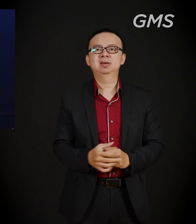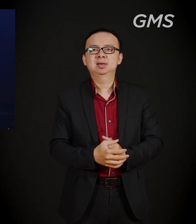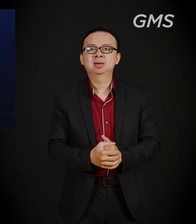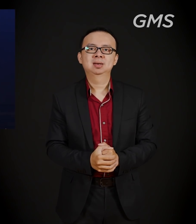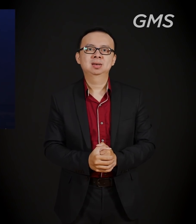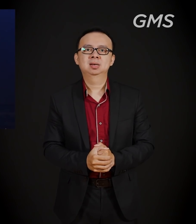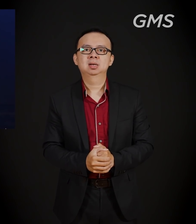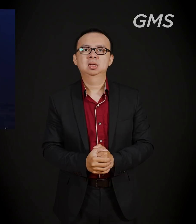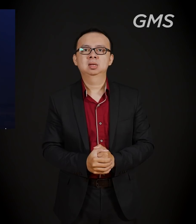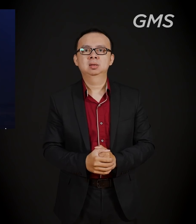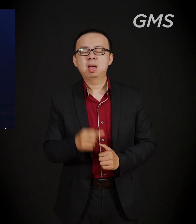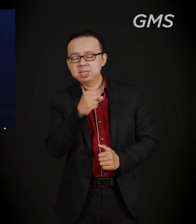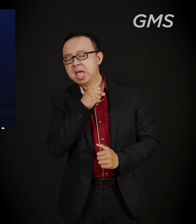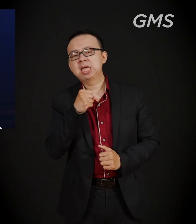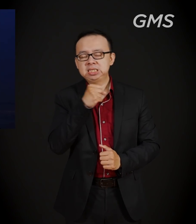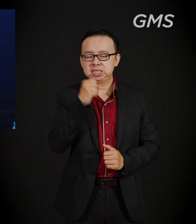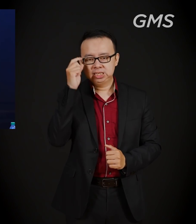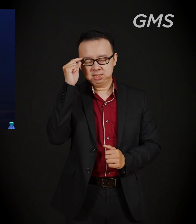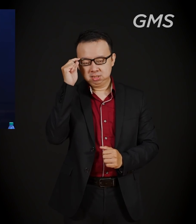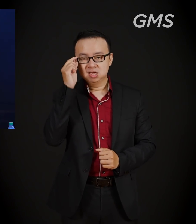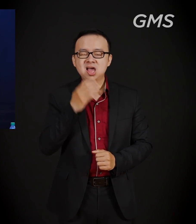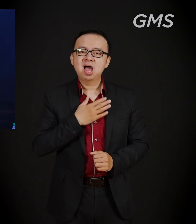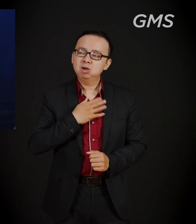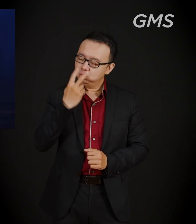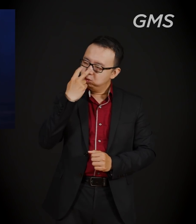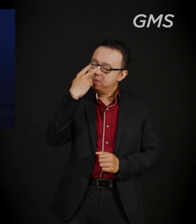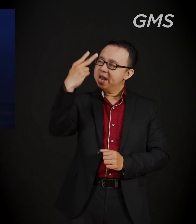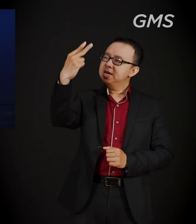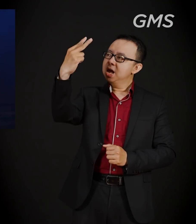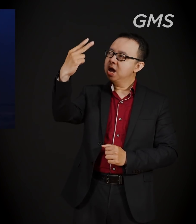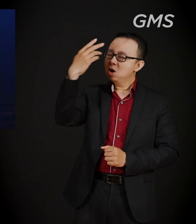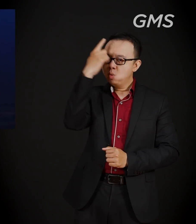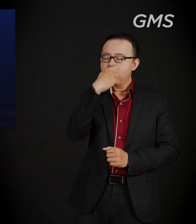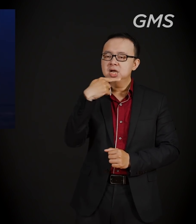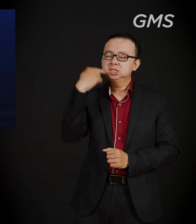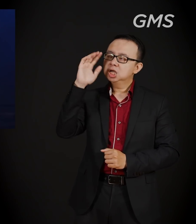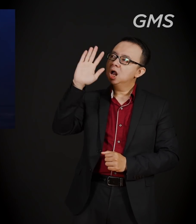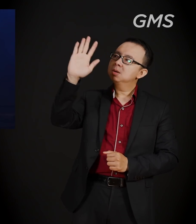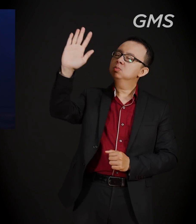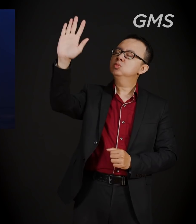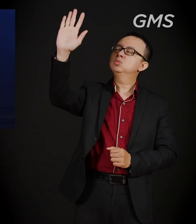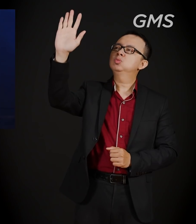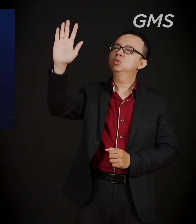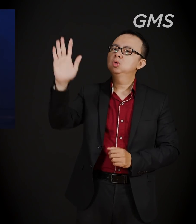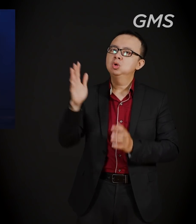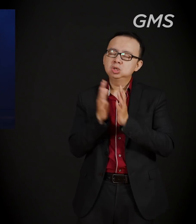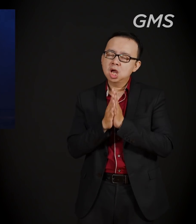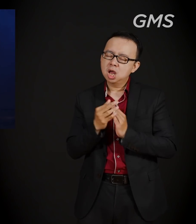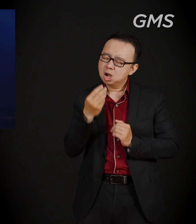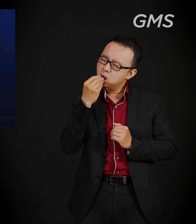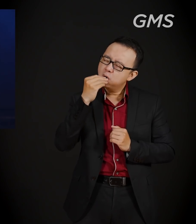biasa. Ku pandang wajah-Mu dan berseru,